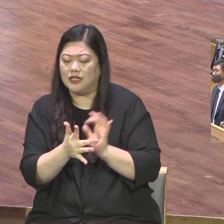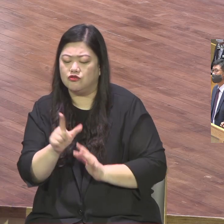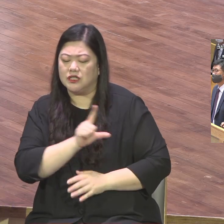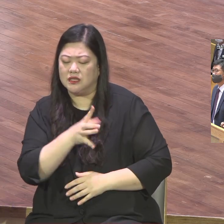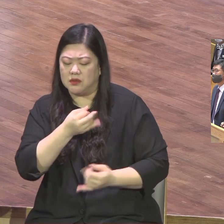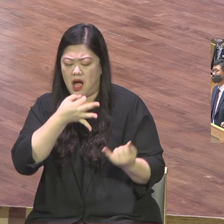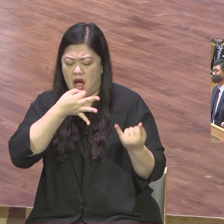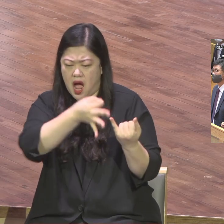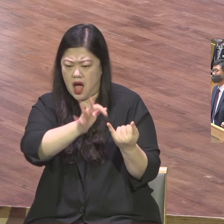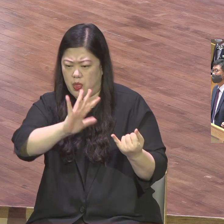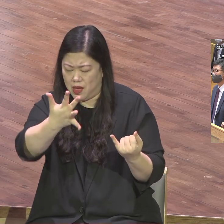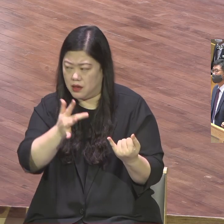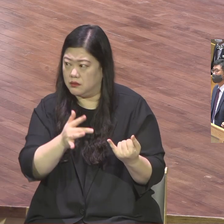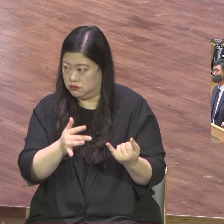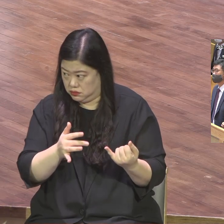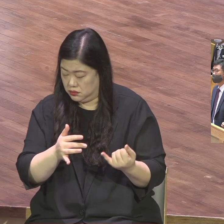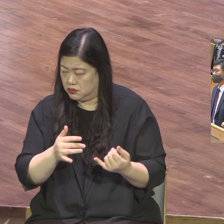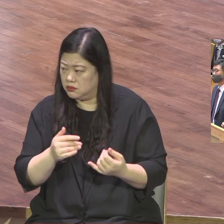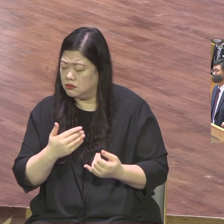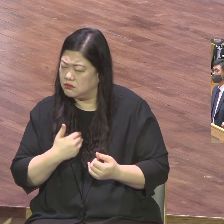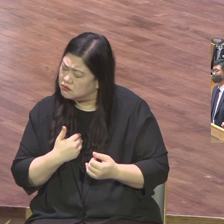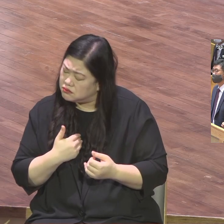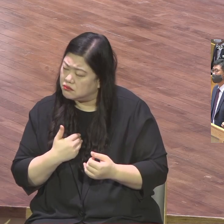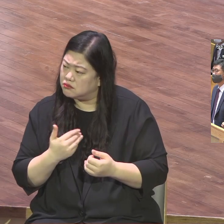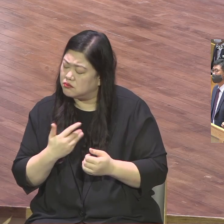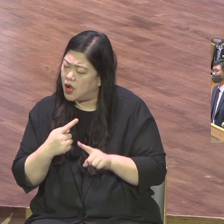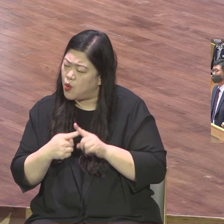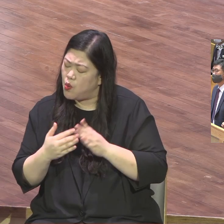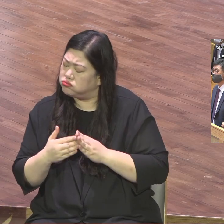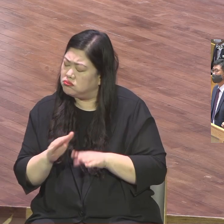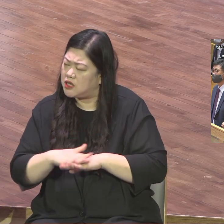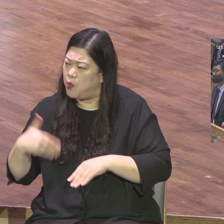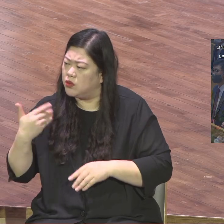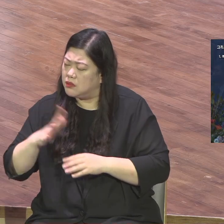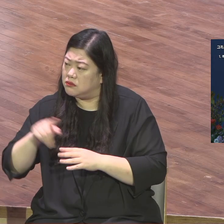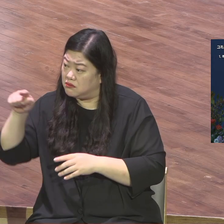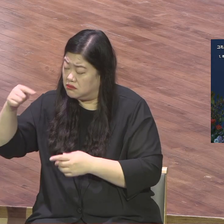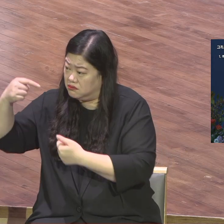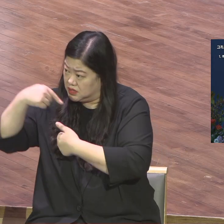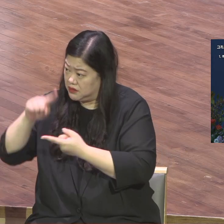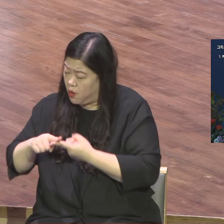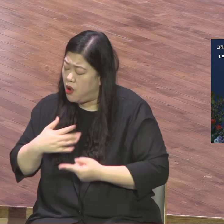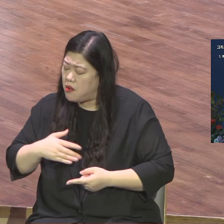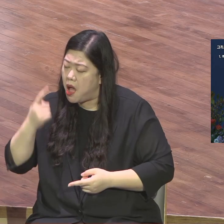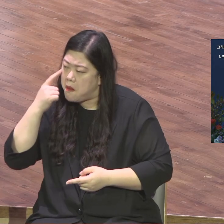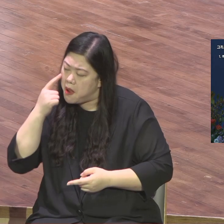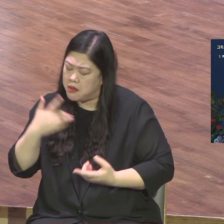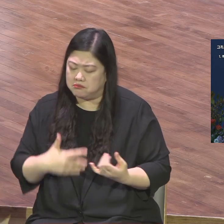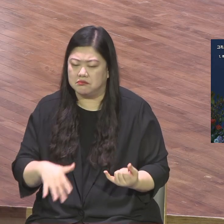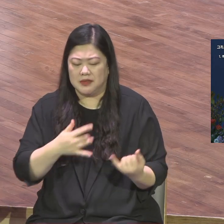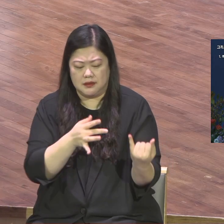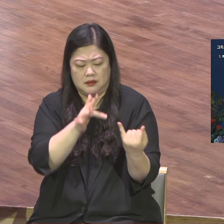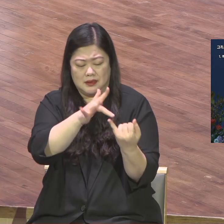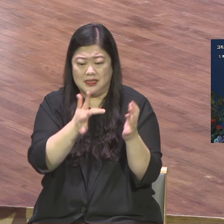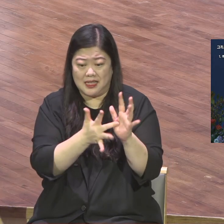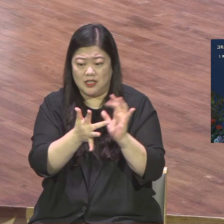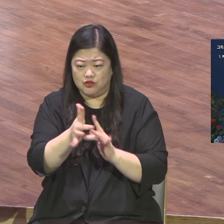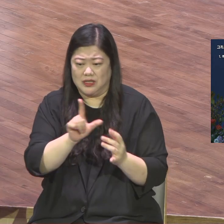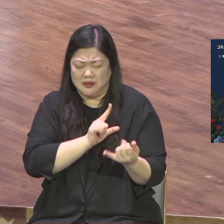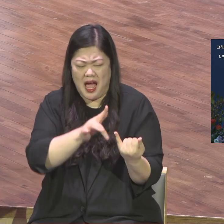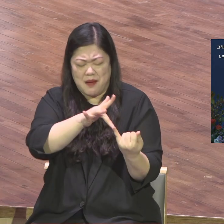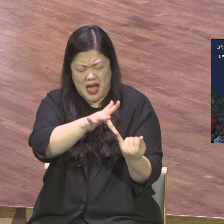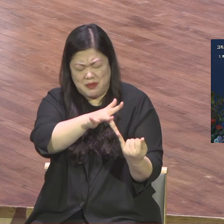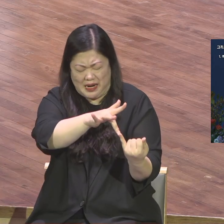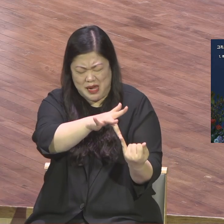이 영생 얻은 거 이거 놓치지 마세요. 어떤 문제 오거든요. 제가 늘 말씀드렸잖아요. 힘든 일이 다 오면요. 제가